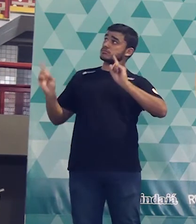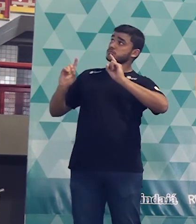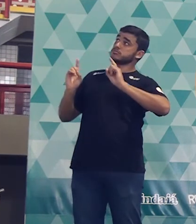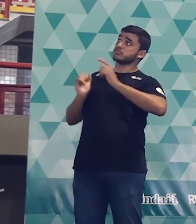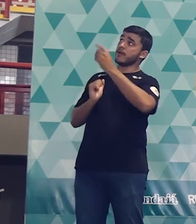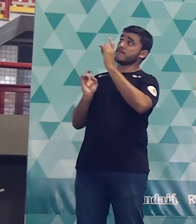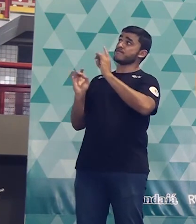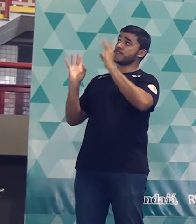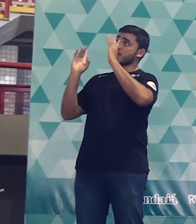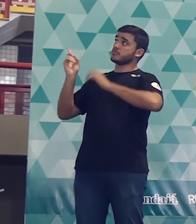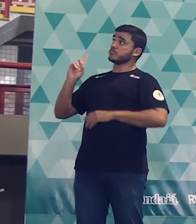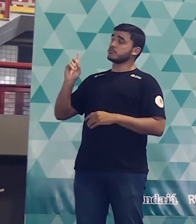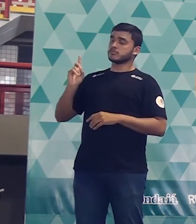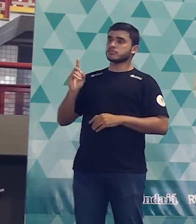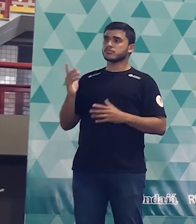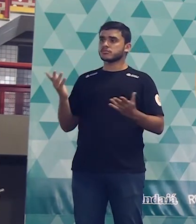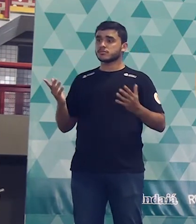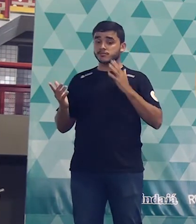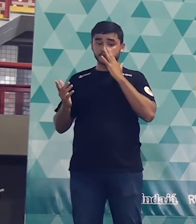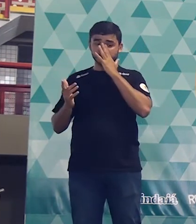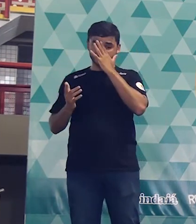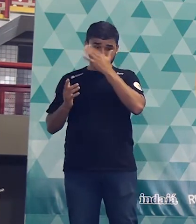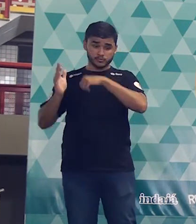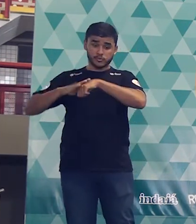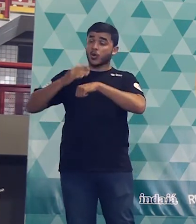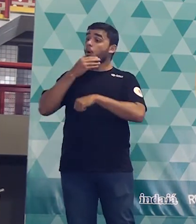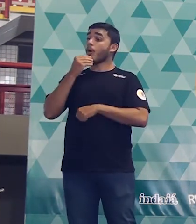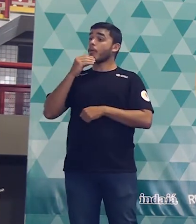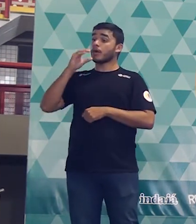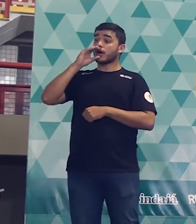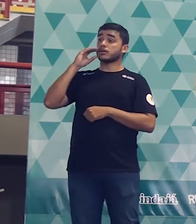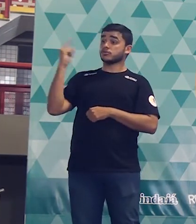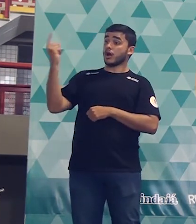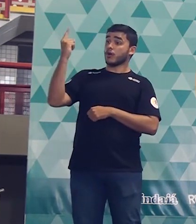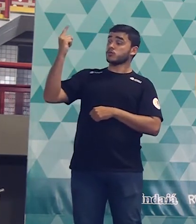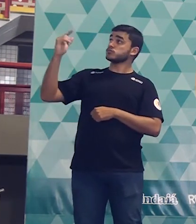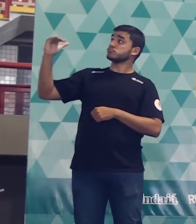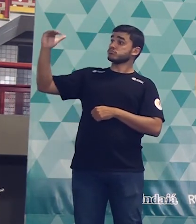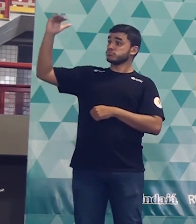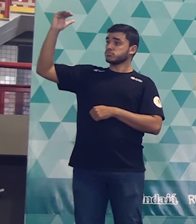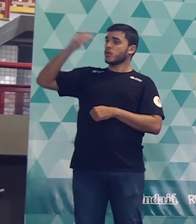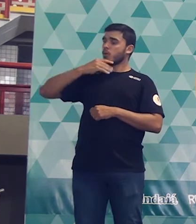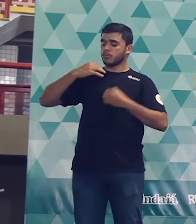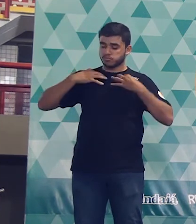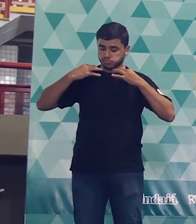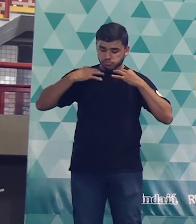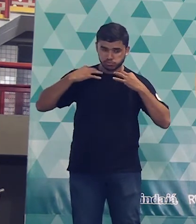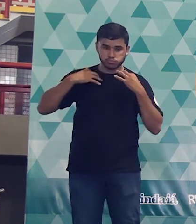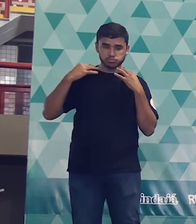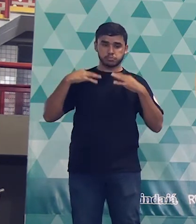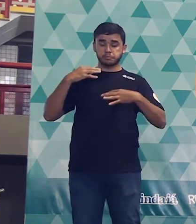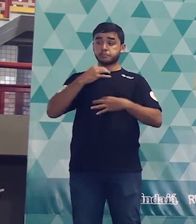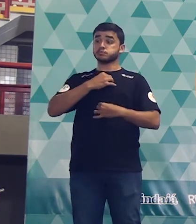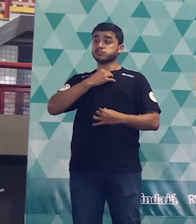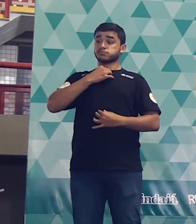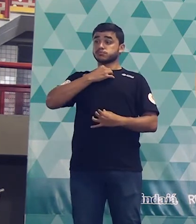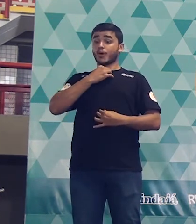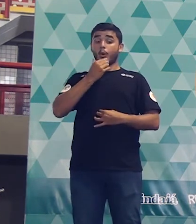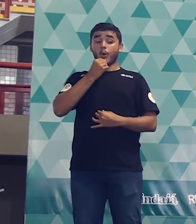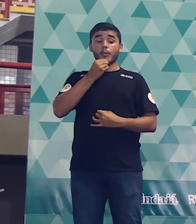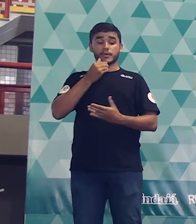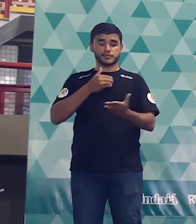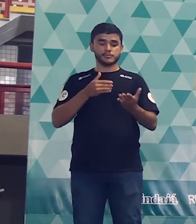quem perguntou quanto custa o pôr do sol é adulto, né? Ó. Tá de roupa social, possivelmente de terno. Eu posso inferir que está de terno,